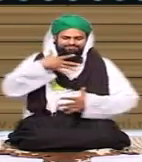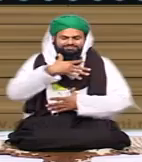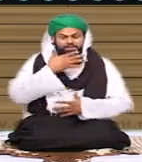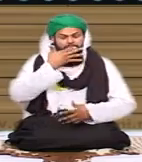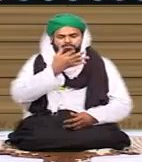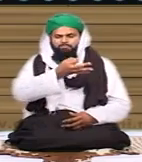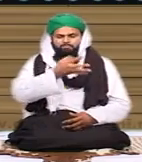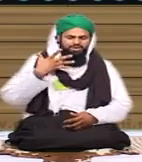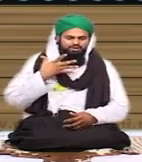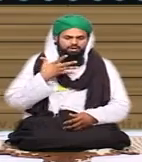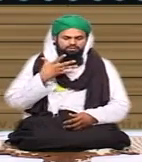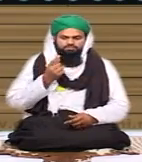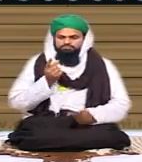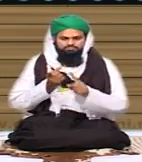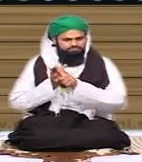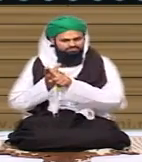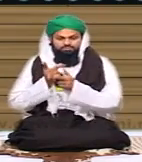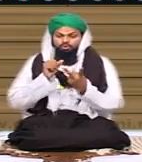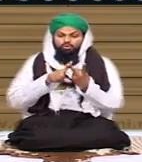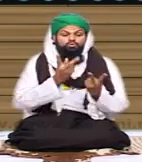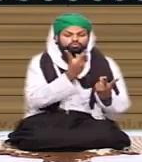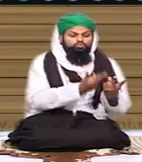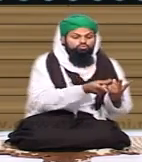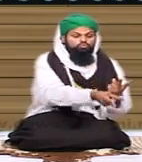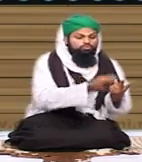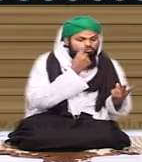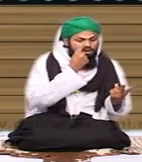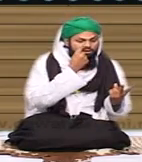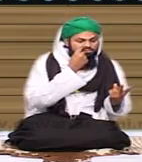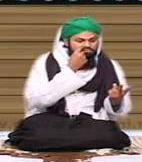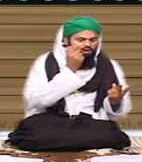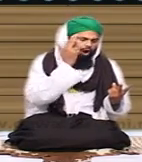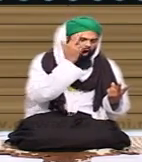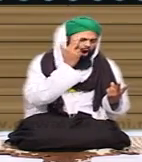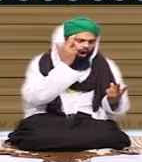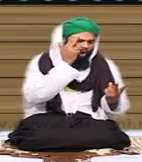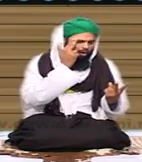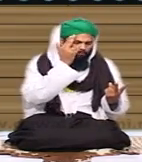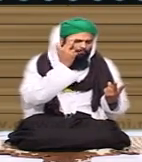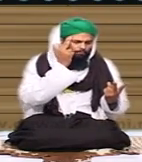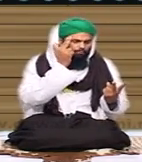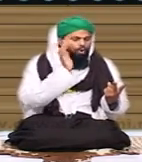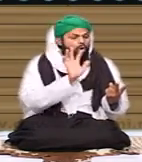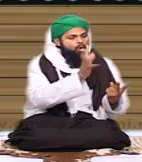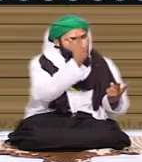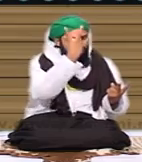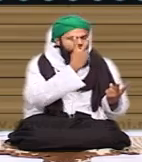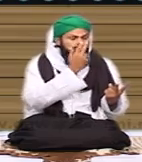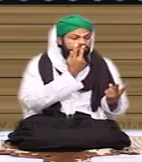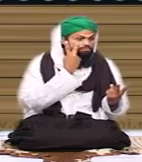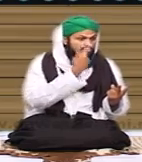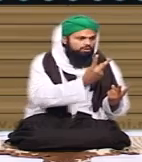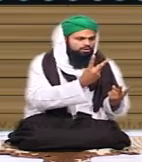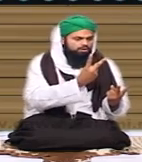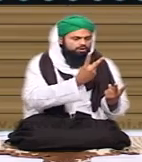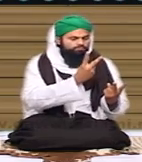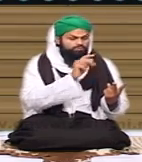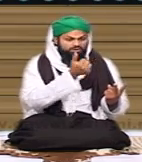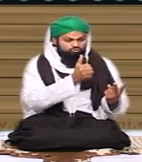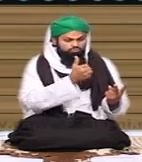रहा है, बड़े मजे ले रहा है। अच्छा, दूसरा शख्स भी जो करीब लेटा हुआ वो भी ख्वाब में देख रहा है, ये कुछ और मंजर देख रहा है